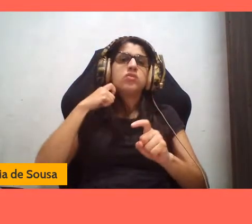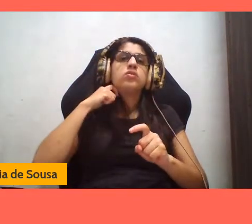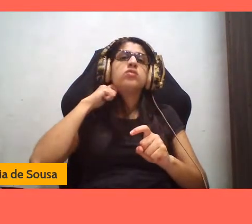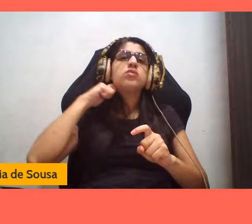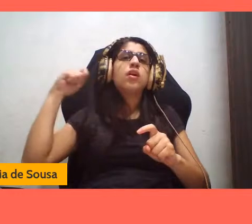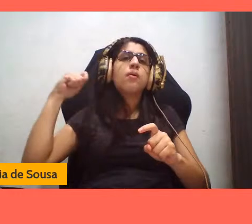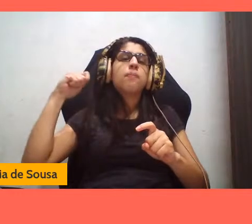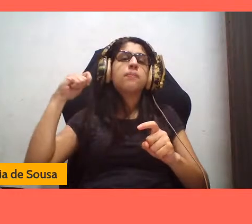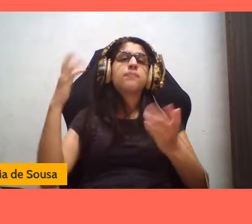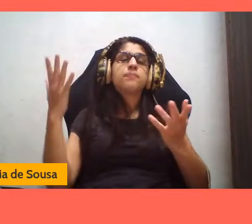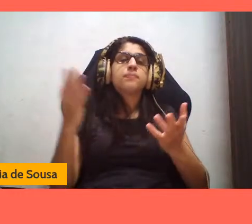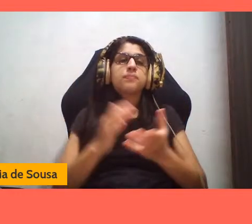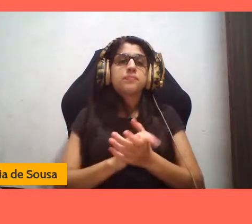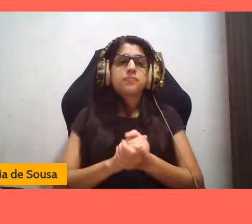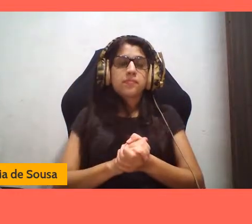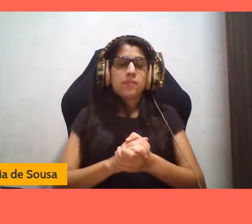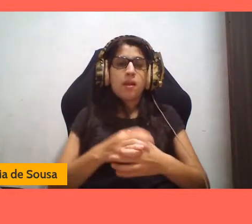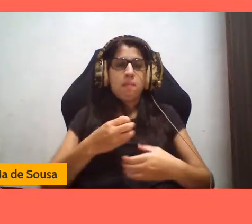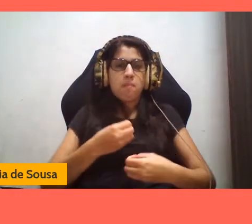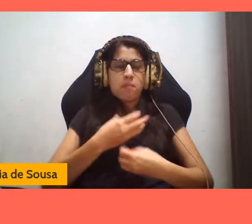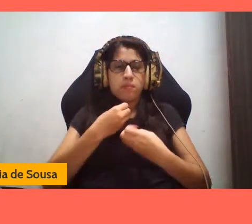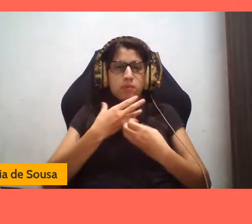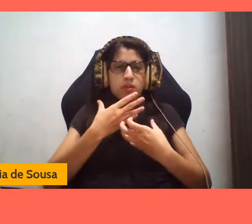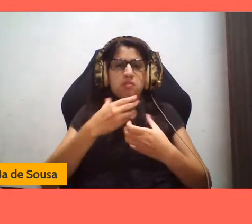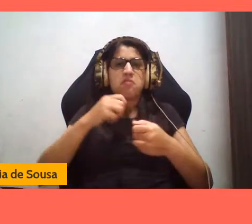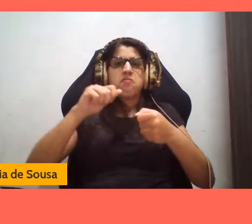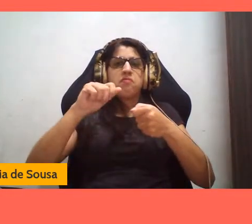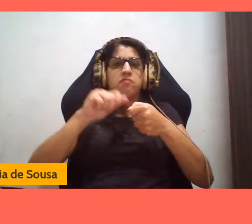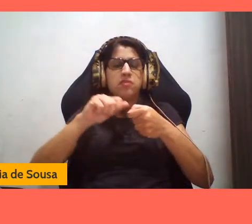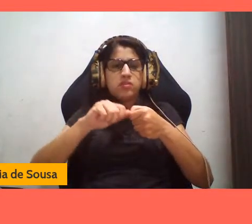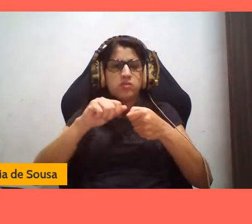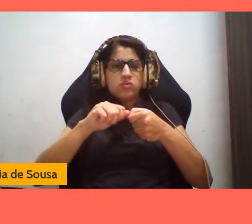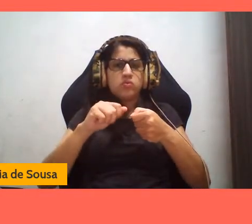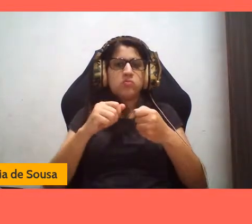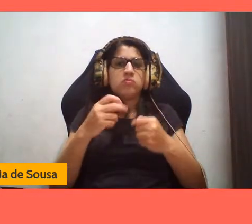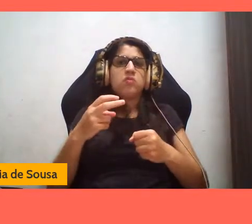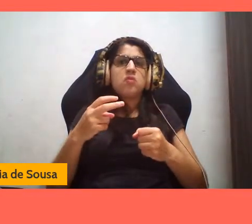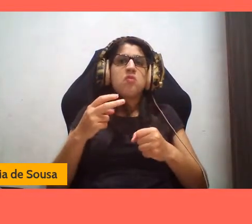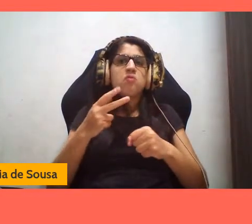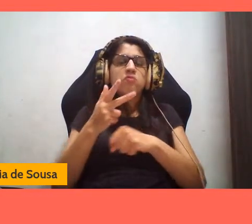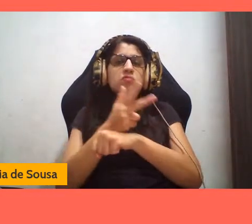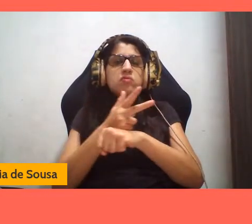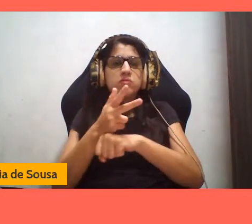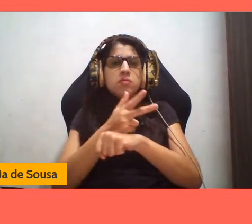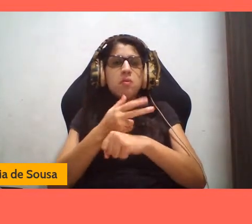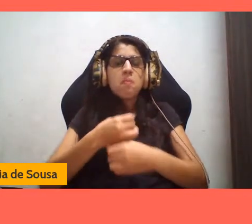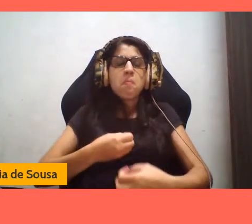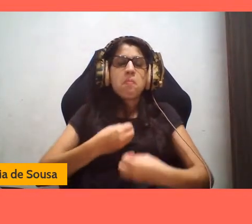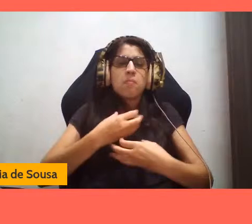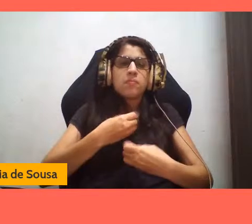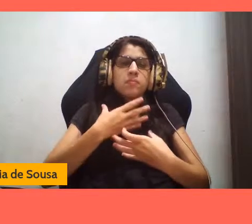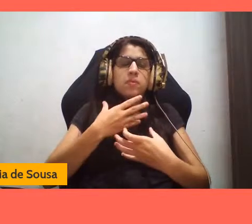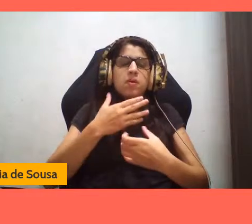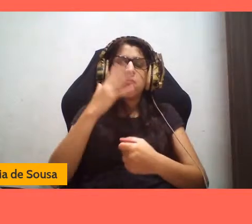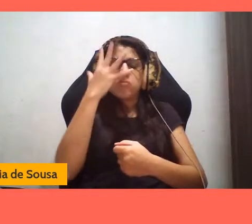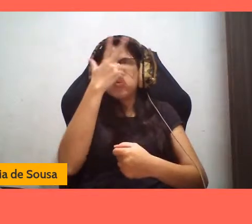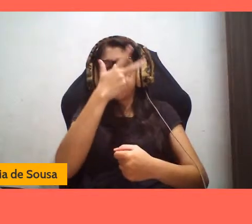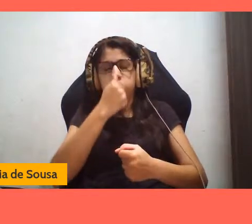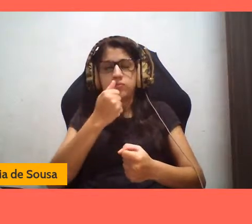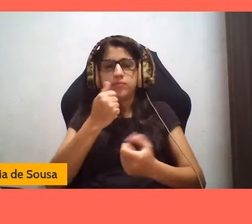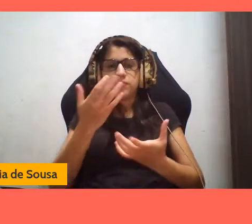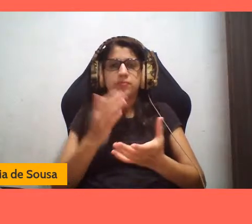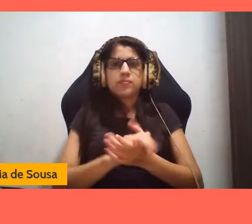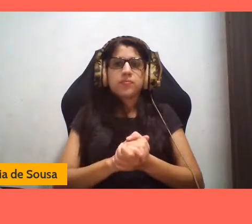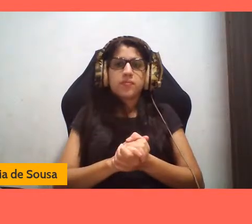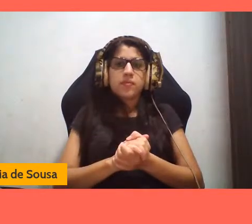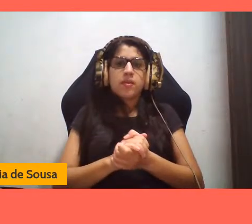fez um vídeo artístico com um poema lindo e maravilhoso. Vamos passar agora novamente e depois